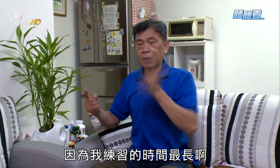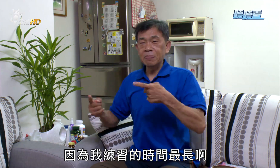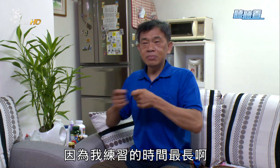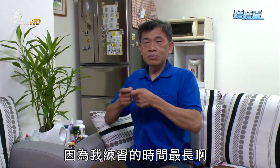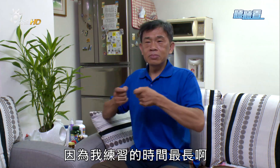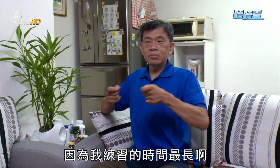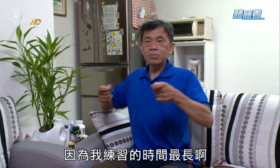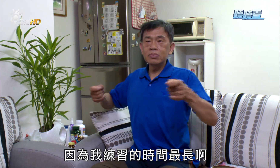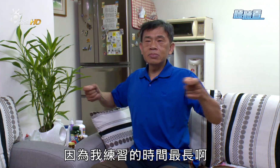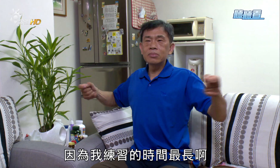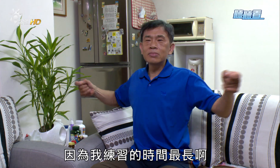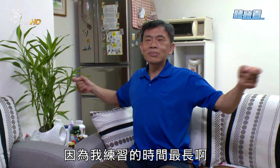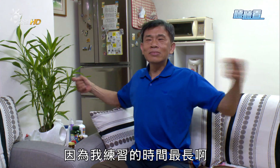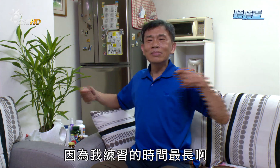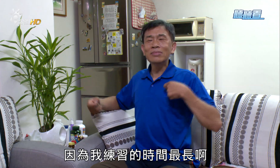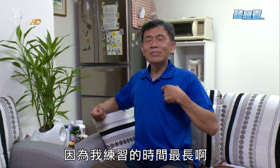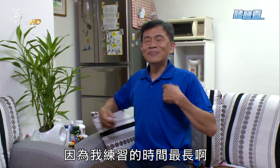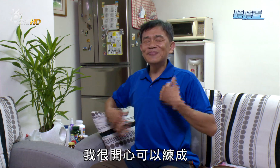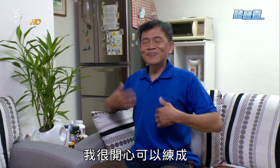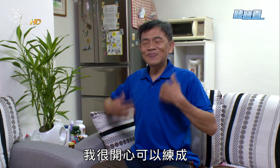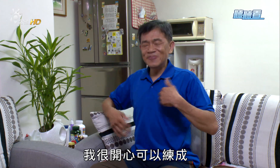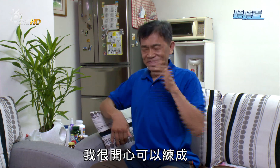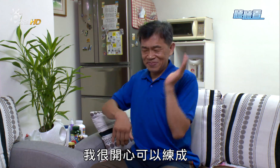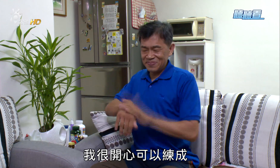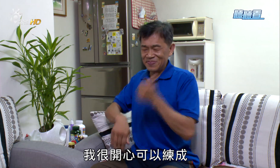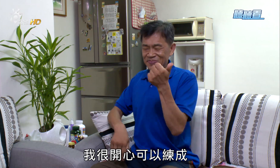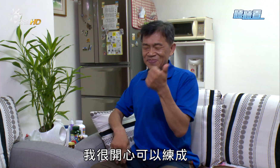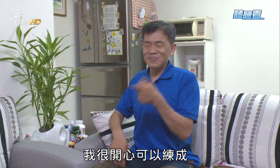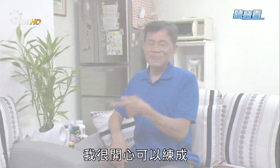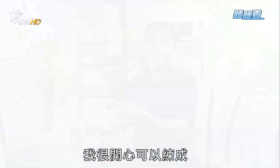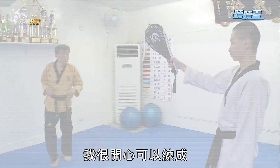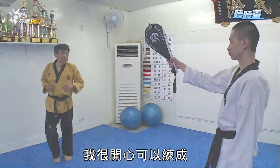的时间最长啊，我很开心可以练成。